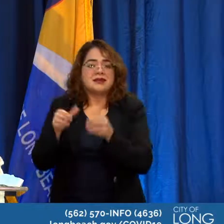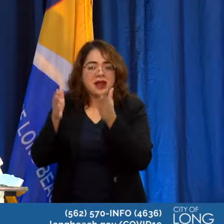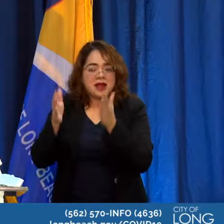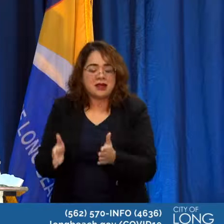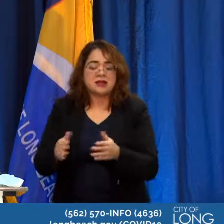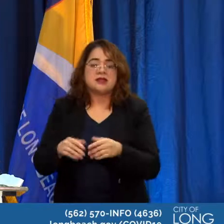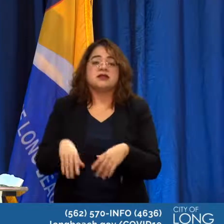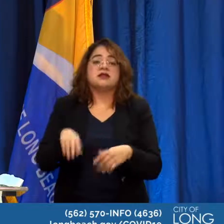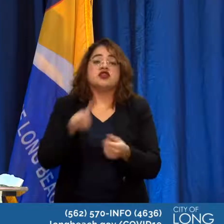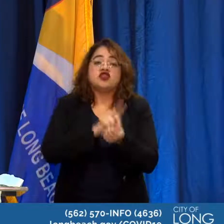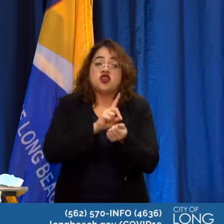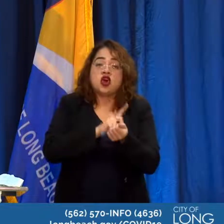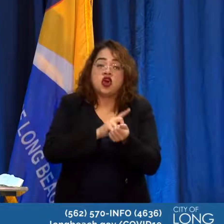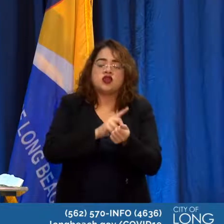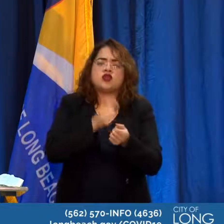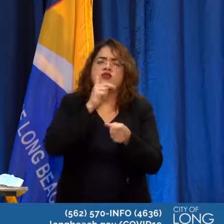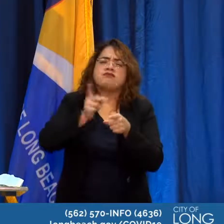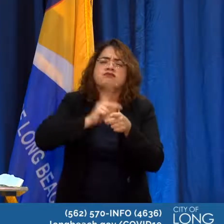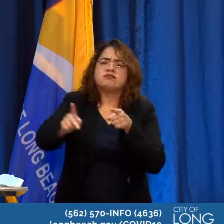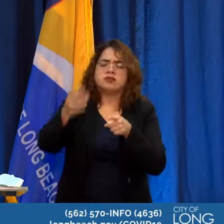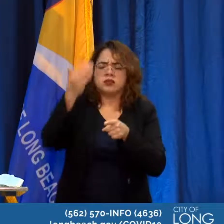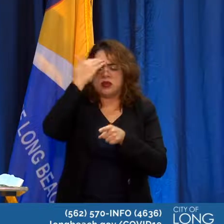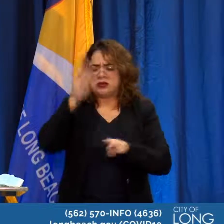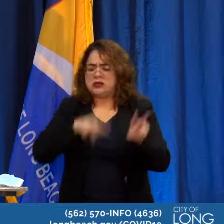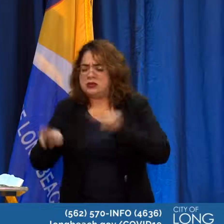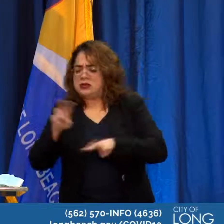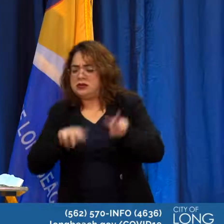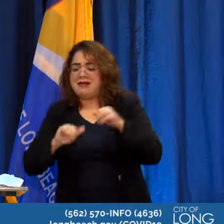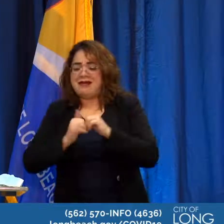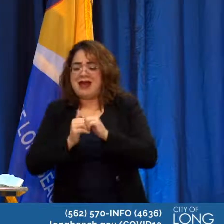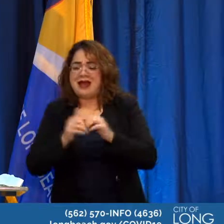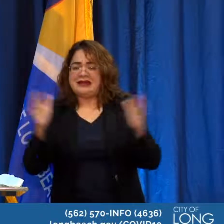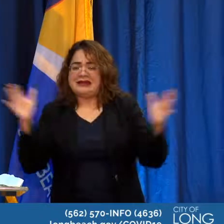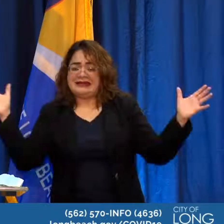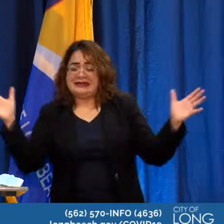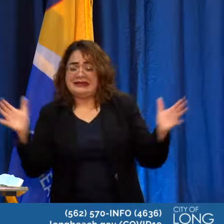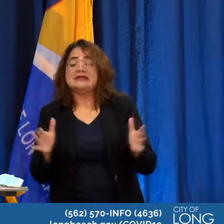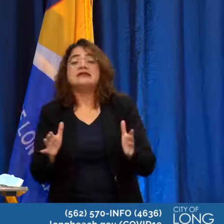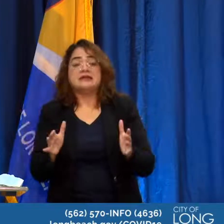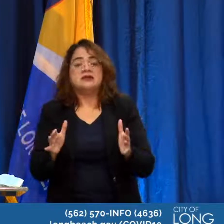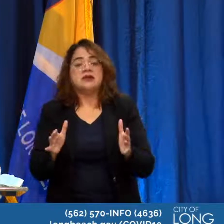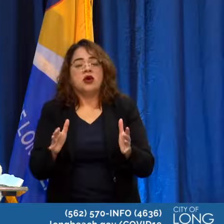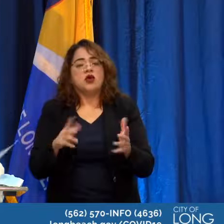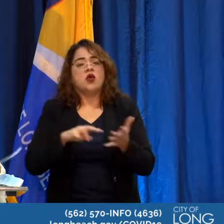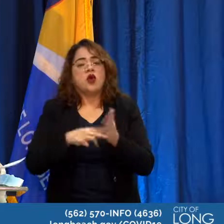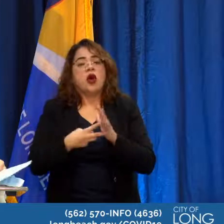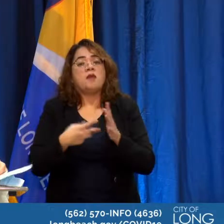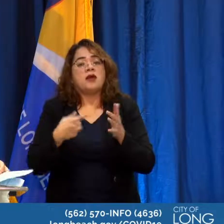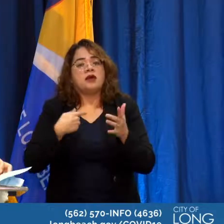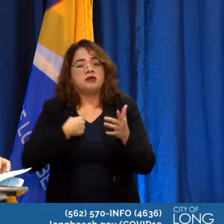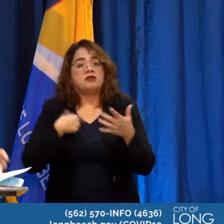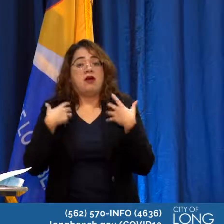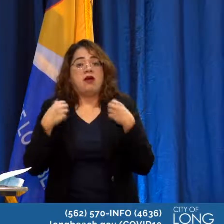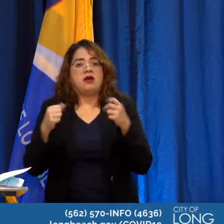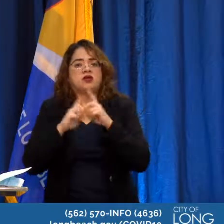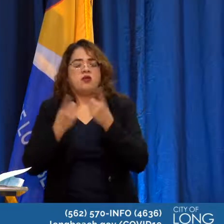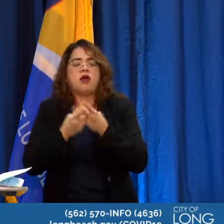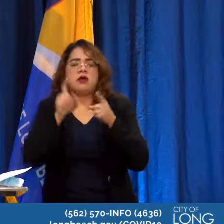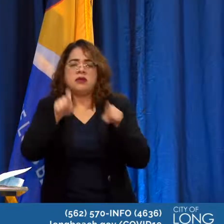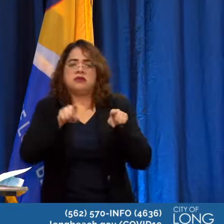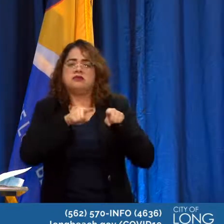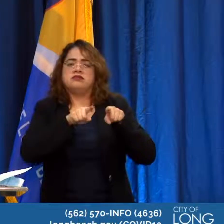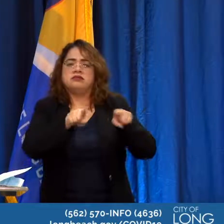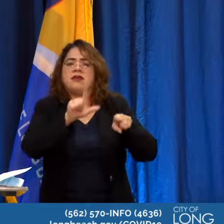datos. Hoy también hacemos cambios a nuestro orden de salud, alineándonos con el condado.